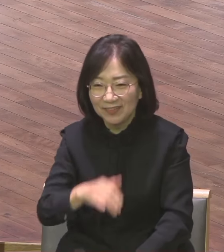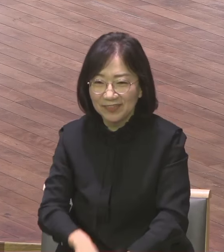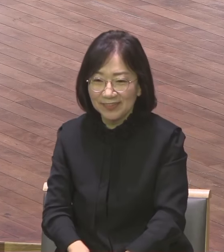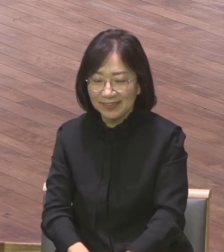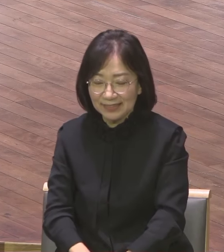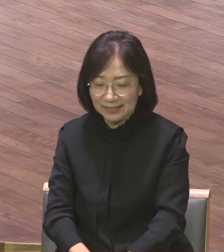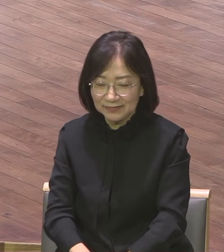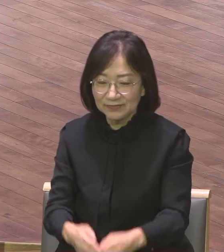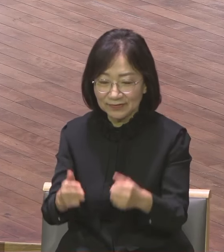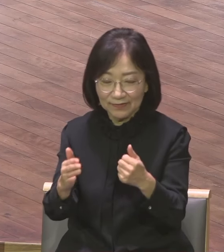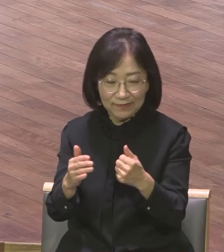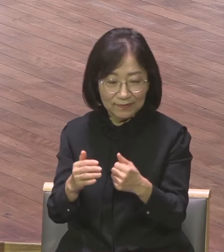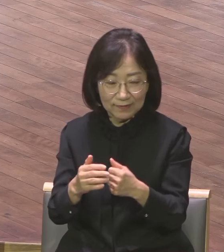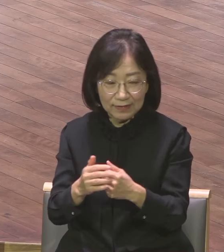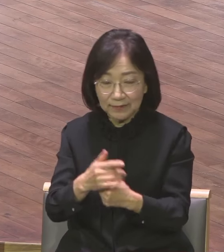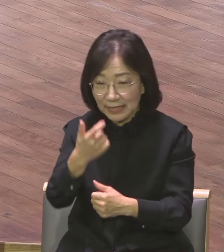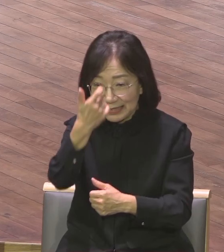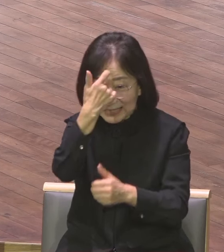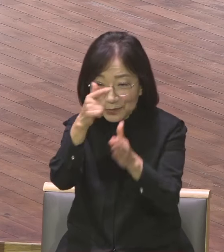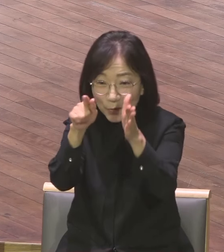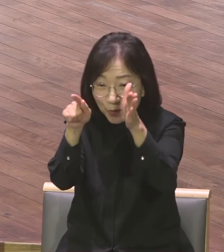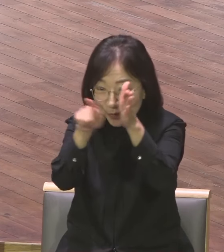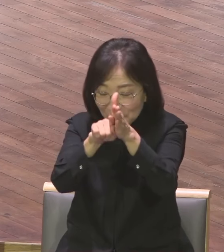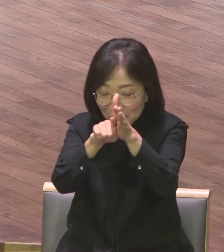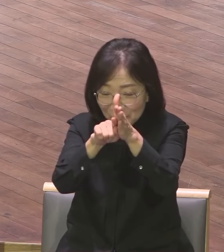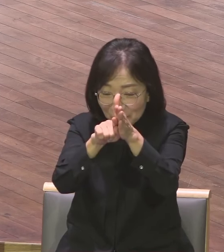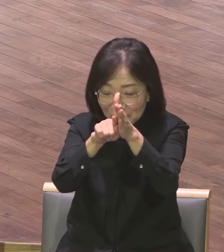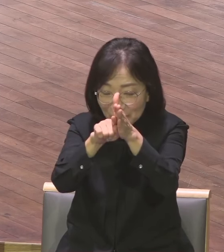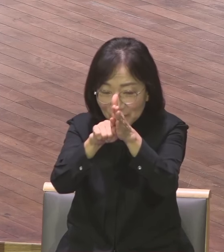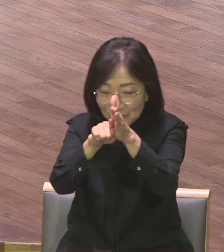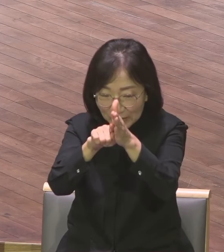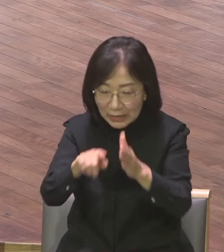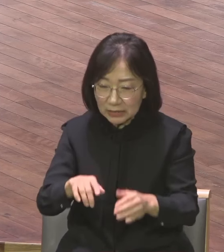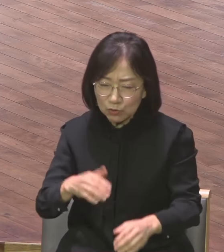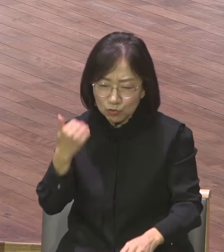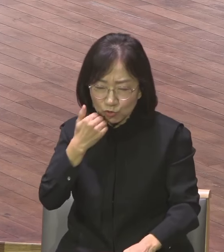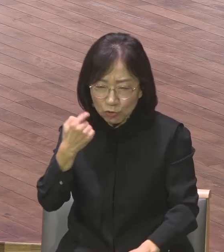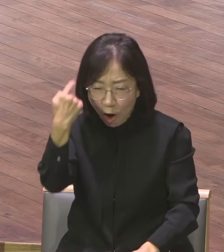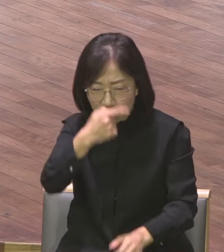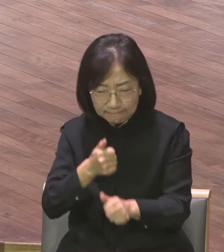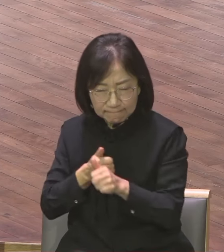그래서 개신교는 어느 한 사람을 추종하는 게 아니고